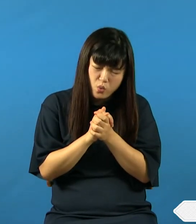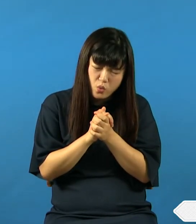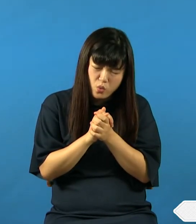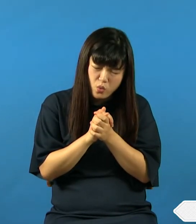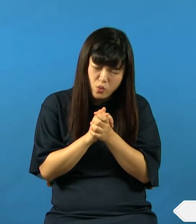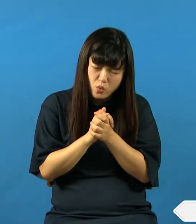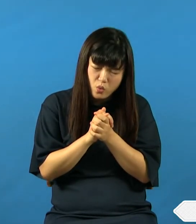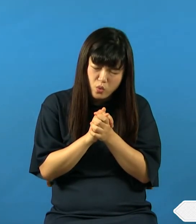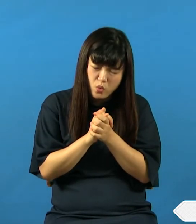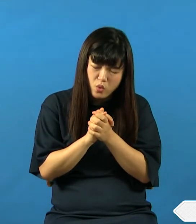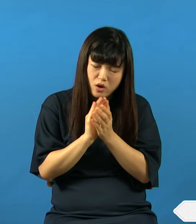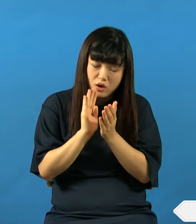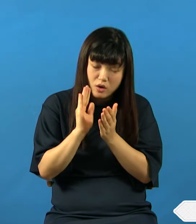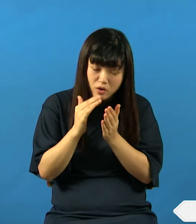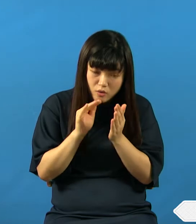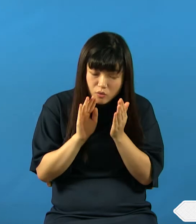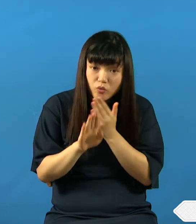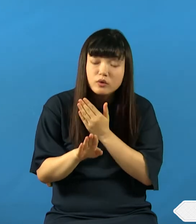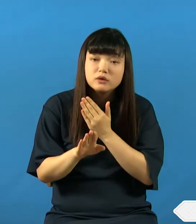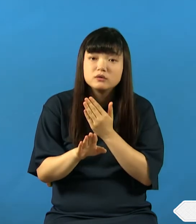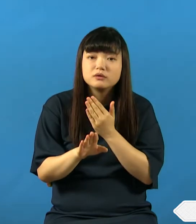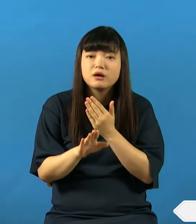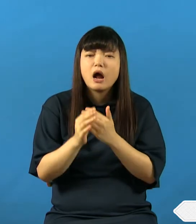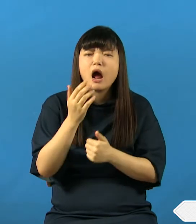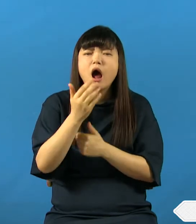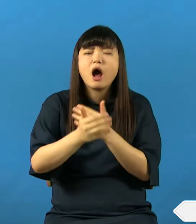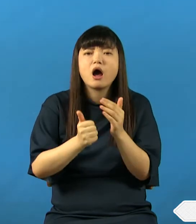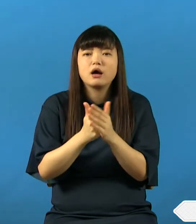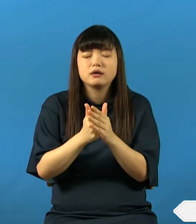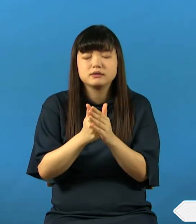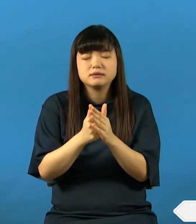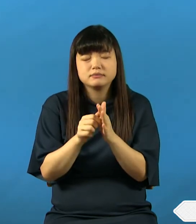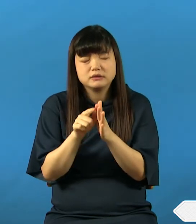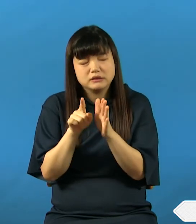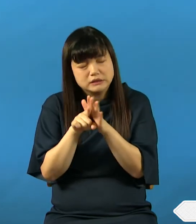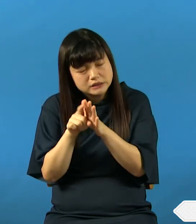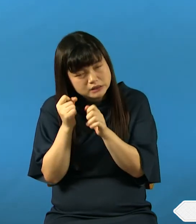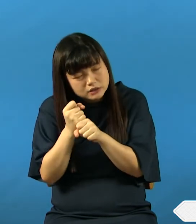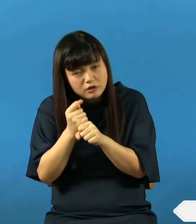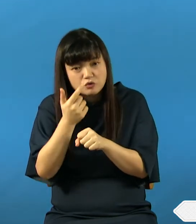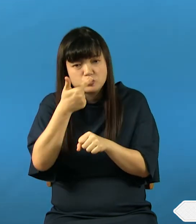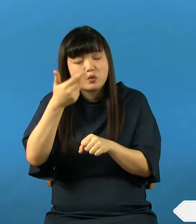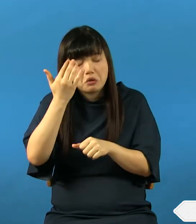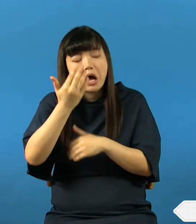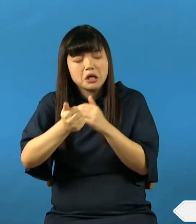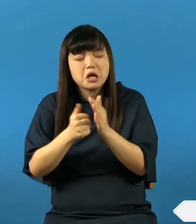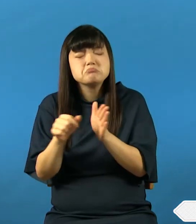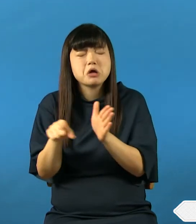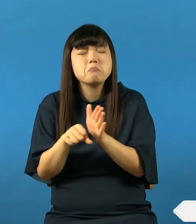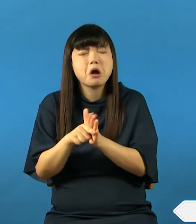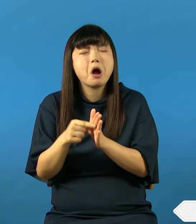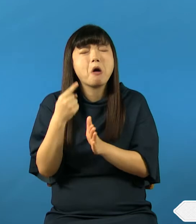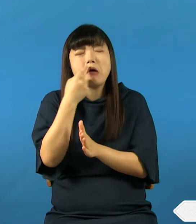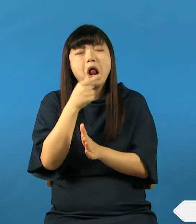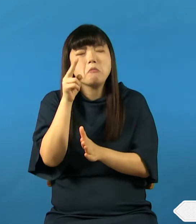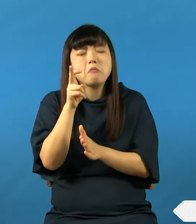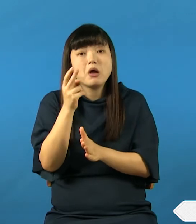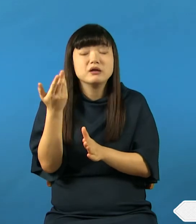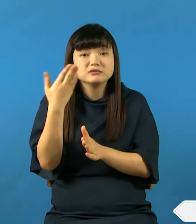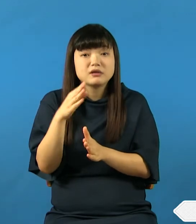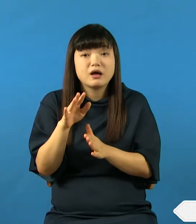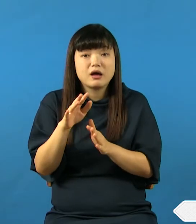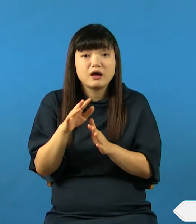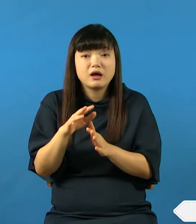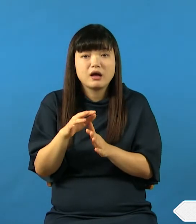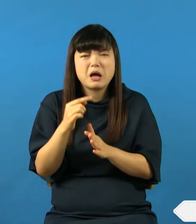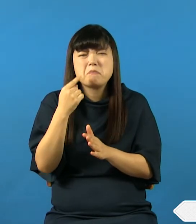달라졌습니다. 그리고 진심으로 하나님만을 의지하게 되었습니다. 전에도 하나님 의지한다고